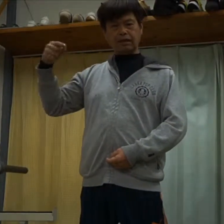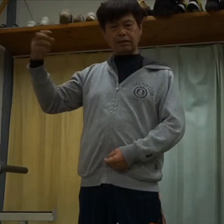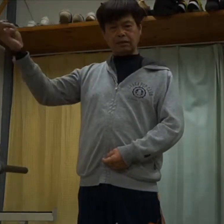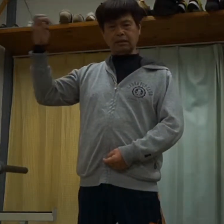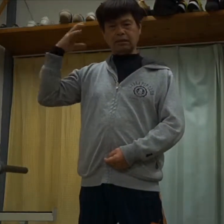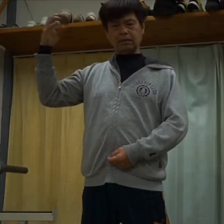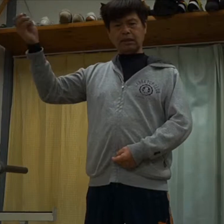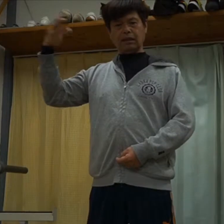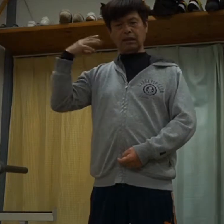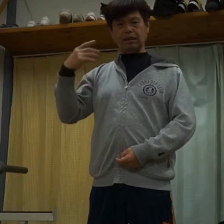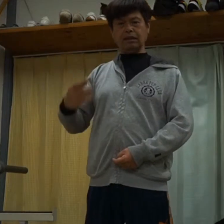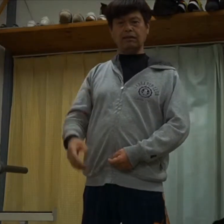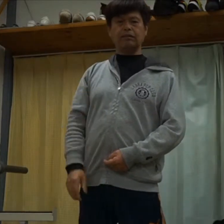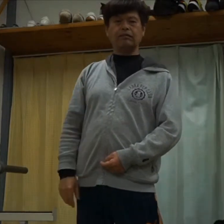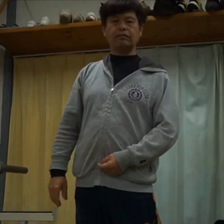繰り返した